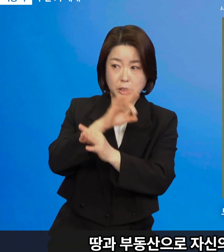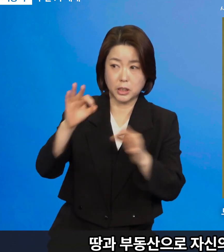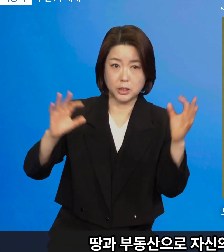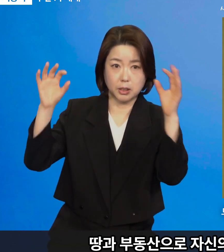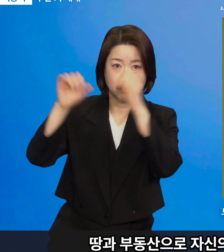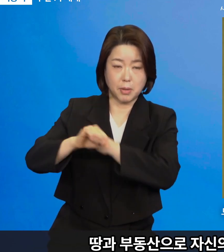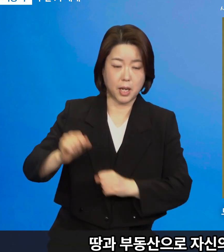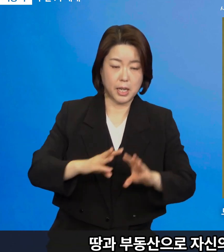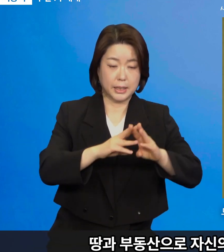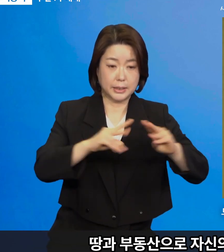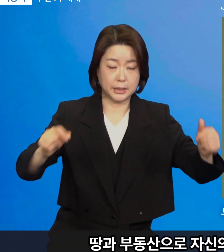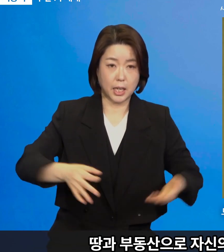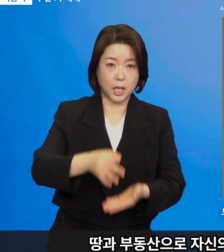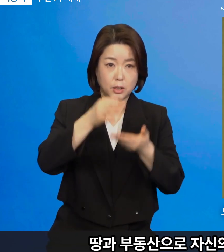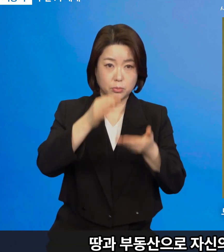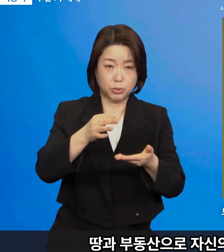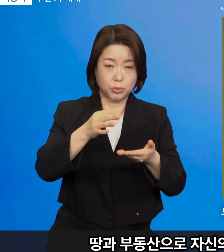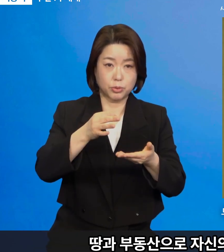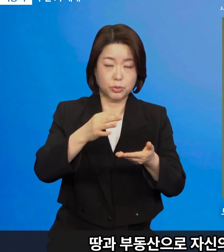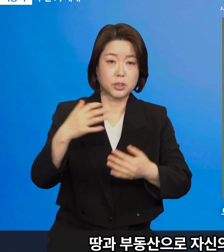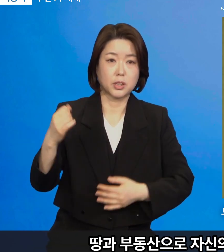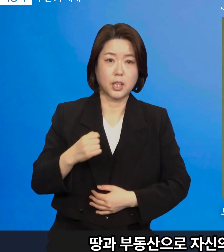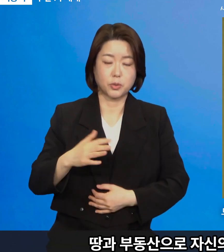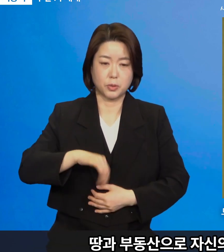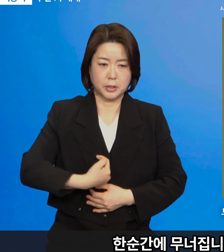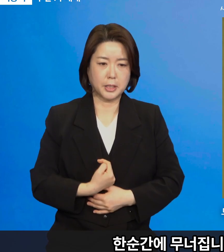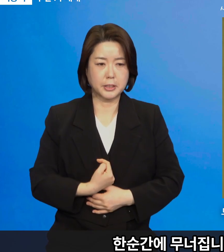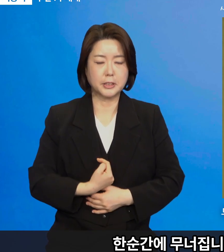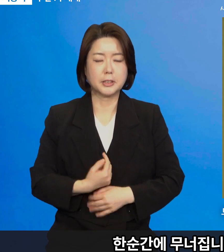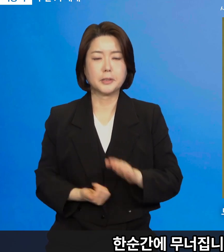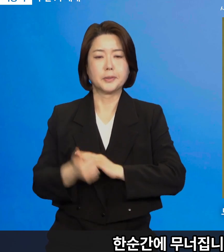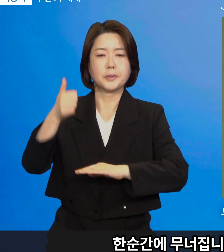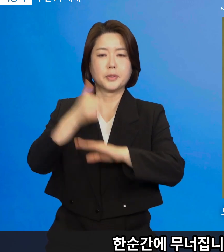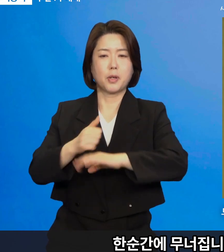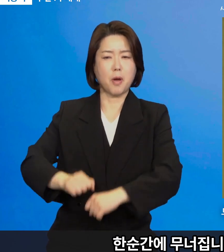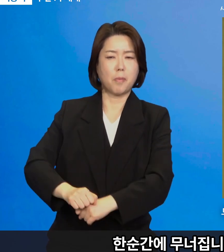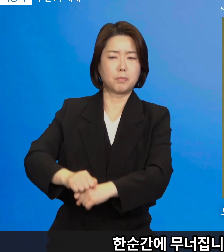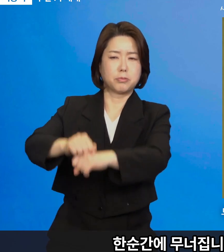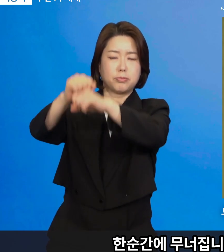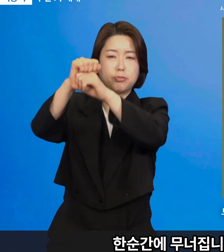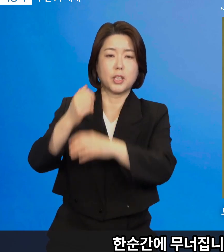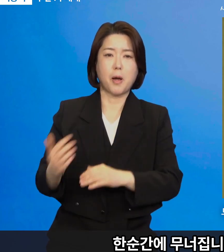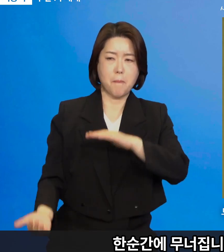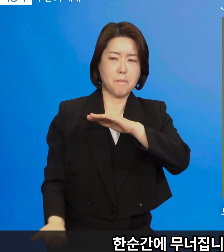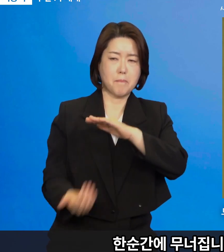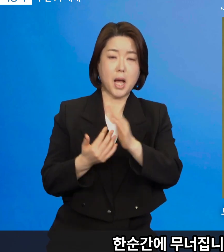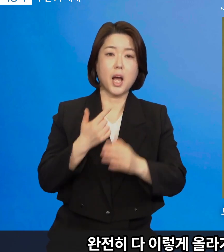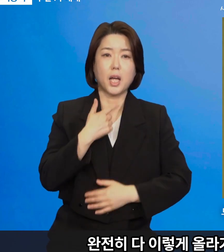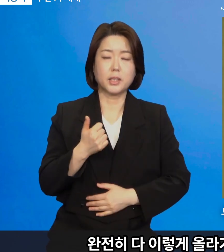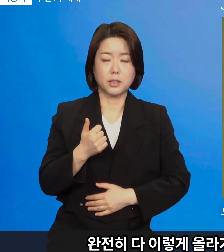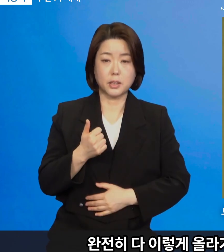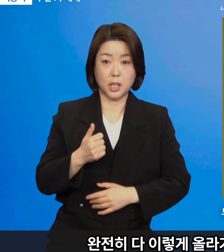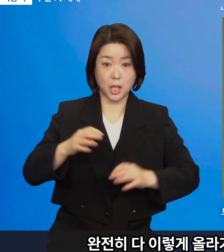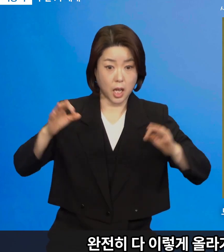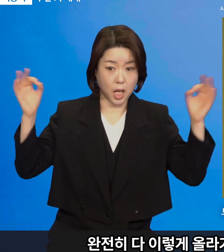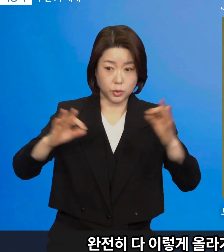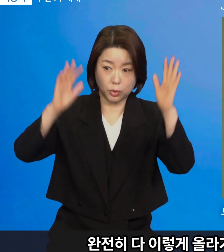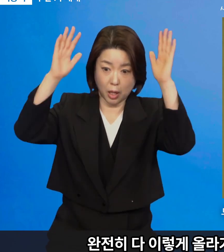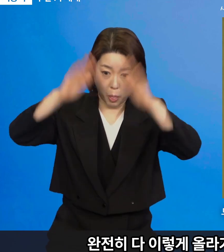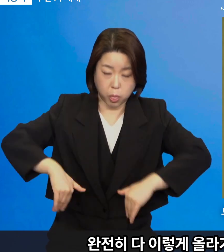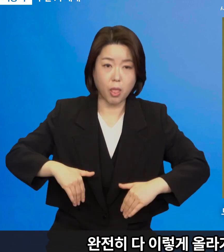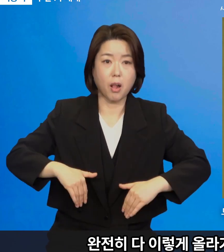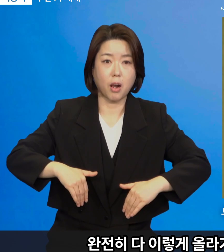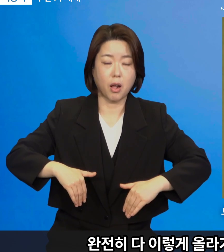땅과 부동산으로 자신의 탑을 쌓아갔던 사람들이 한순간에 무너집니다. 충격이 벌어요. 완전히 다